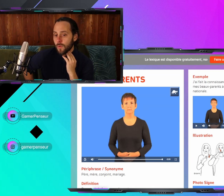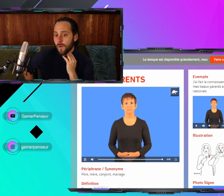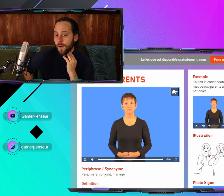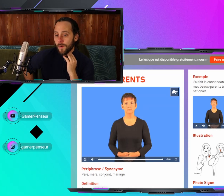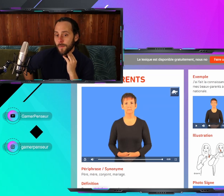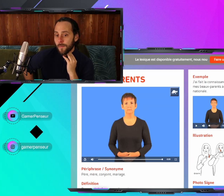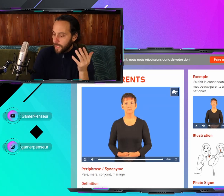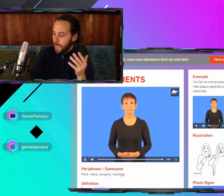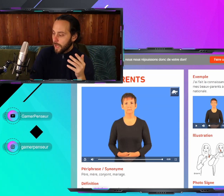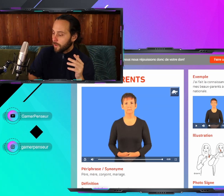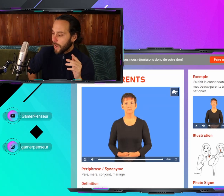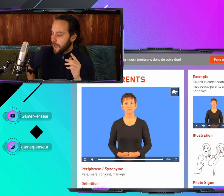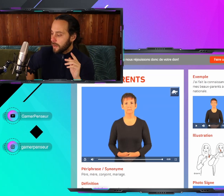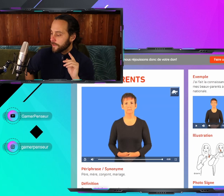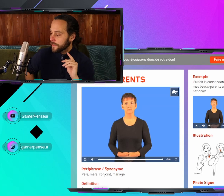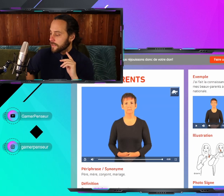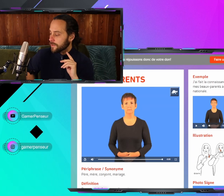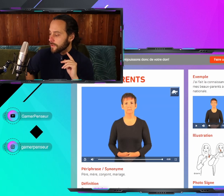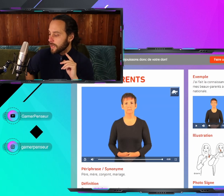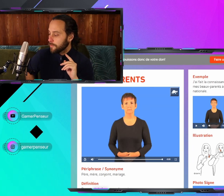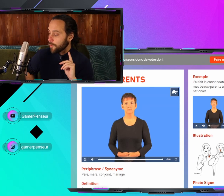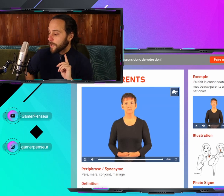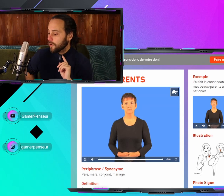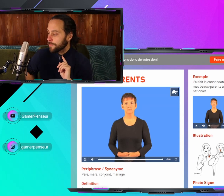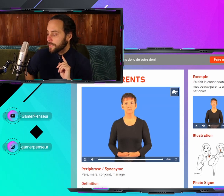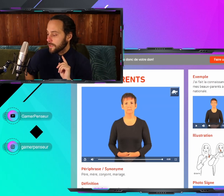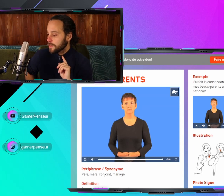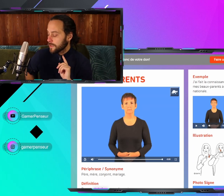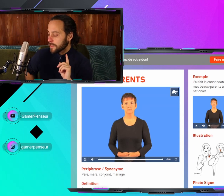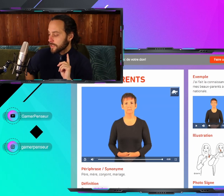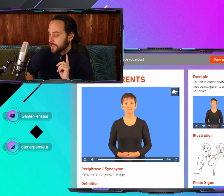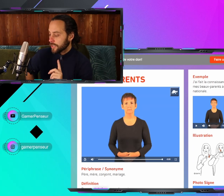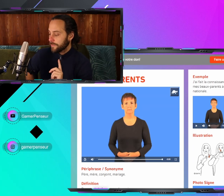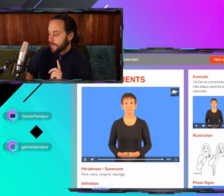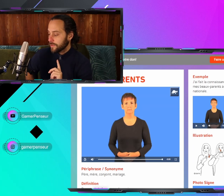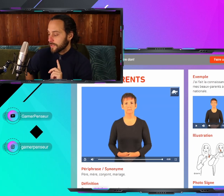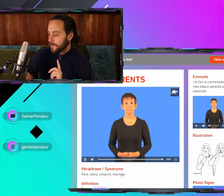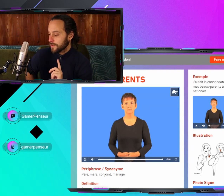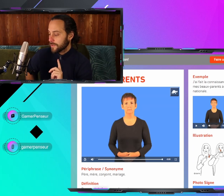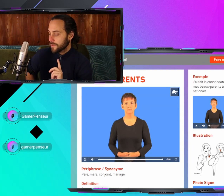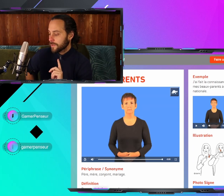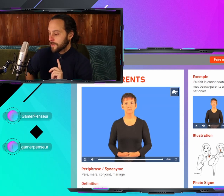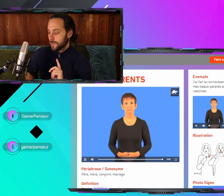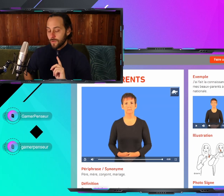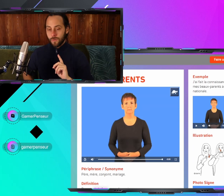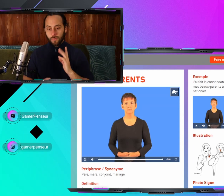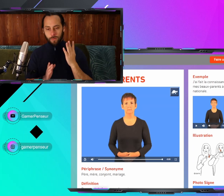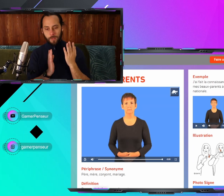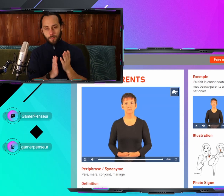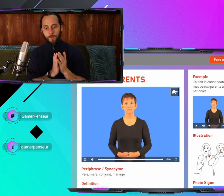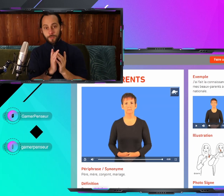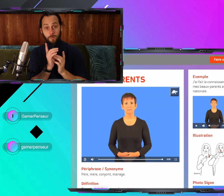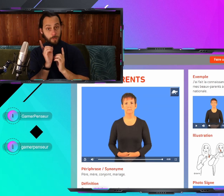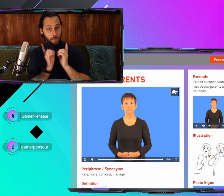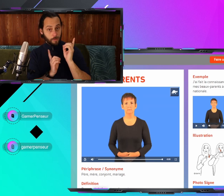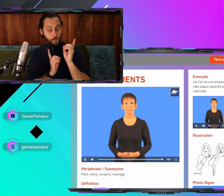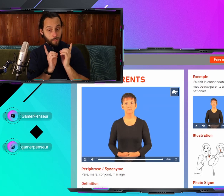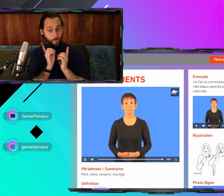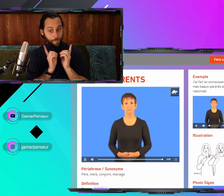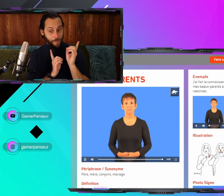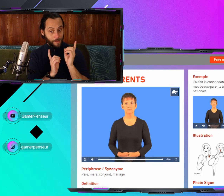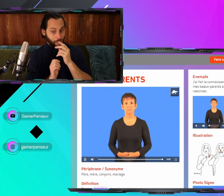mettre une. Alors, à la fête nationale, beaux-parents pi, j'ai fait connaissance. Donc, ta proposition,